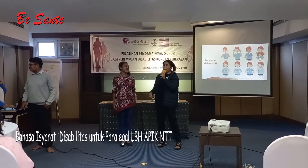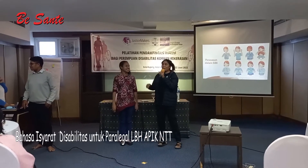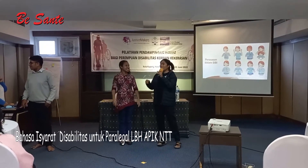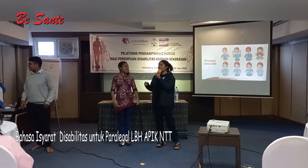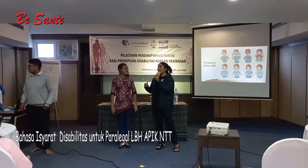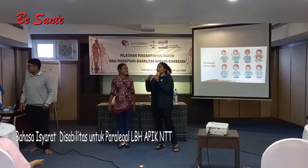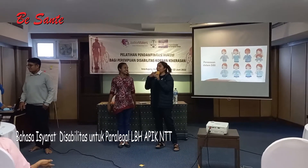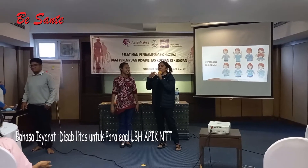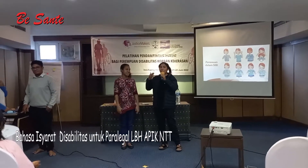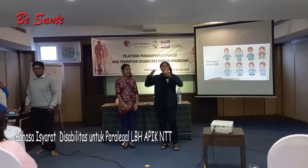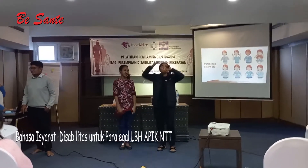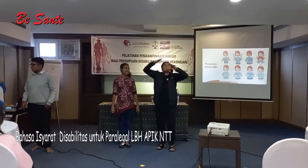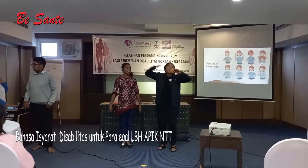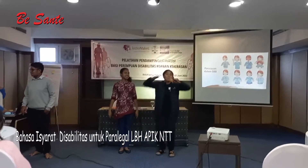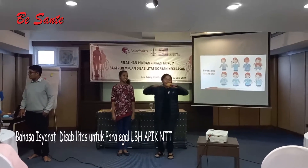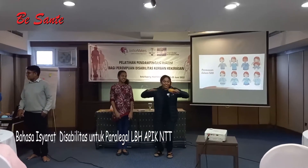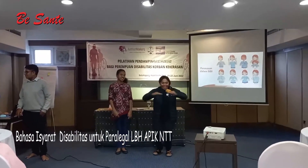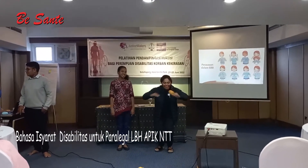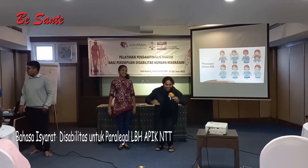Lebaran. Bapak pun selamat belum, Bapak. Selamat